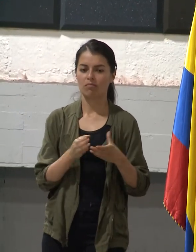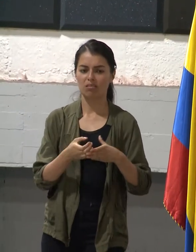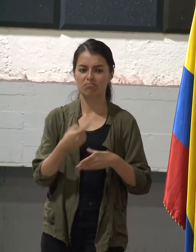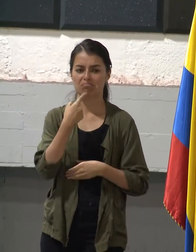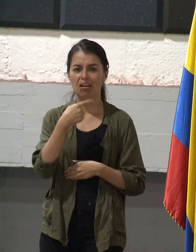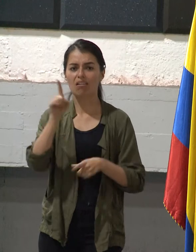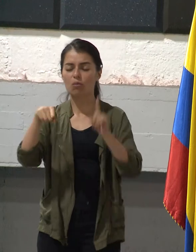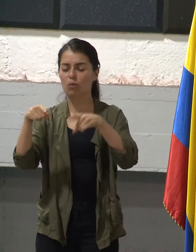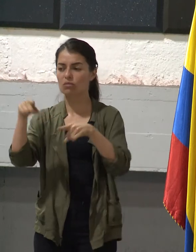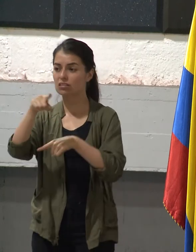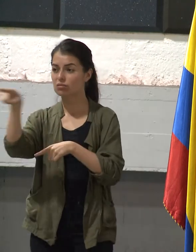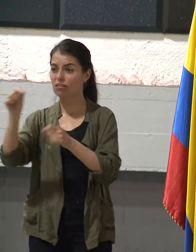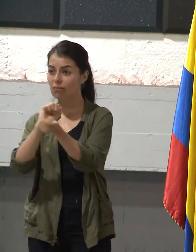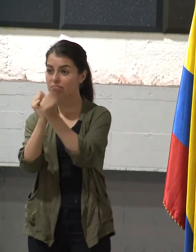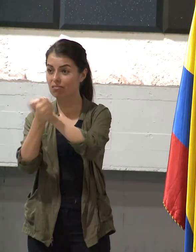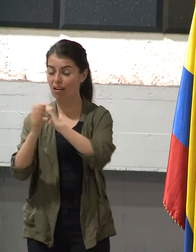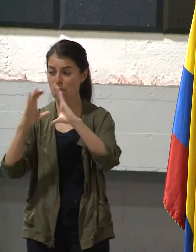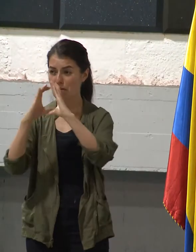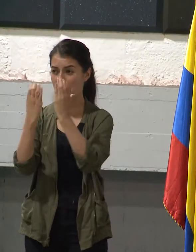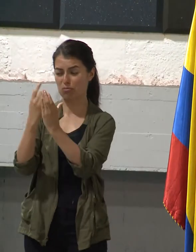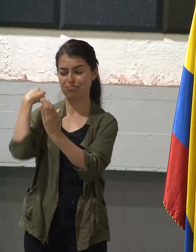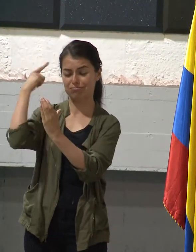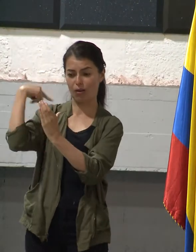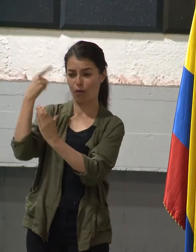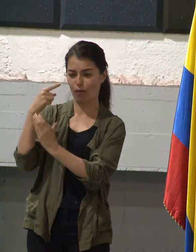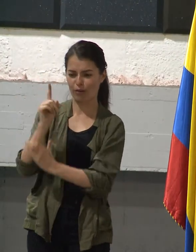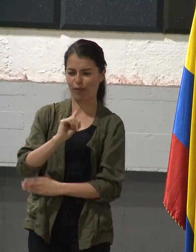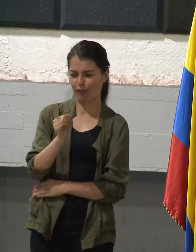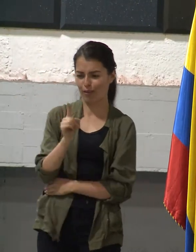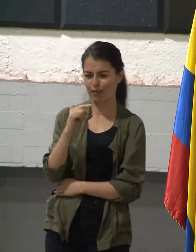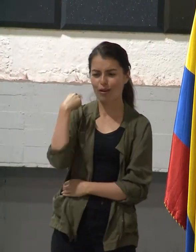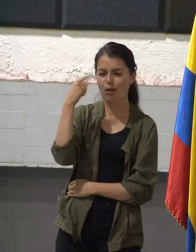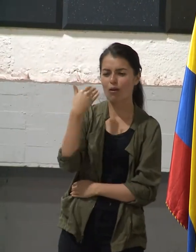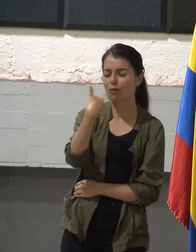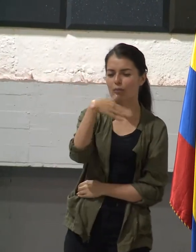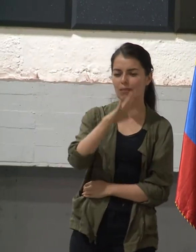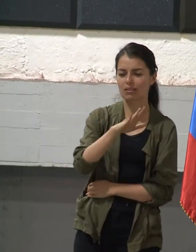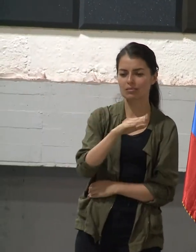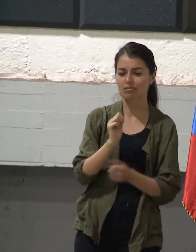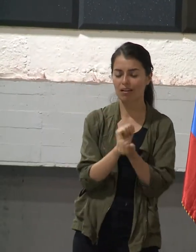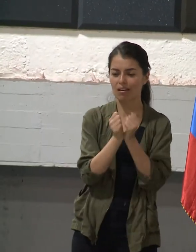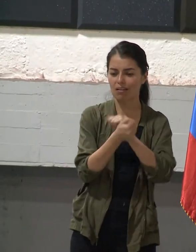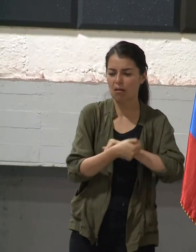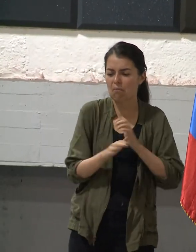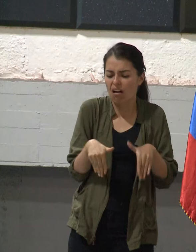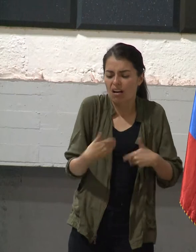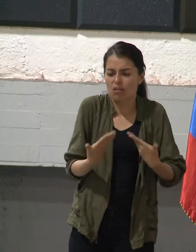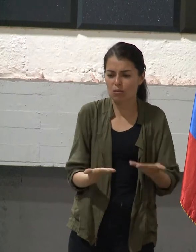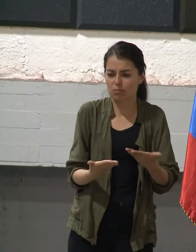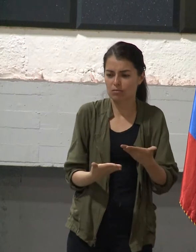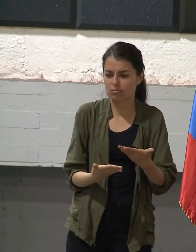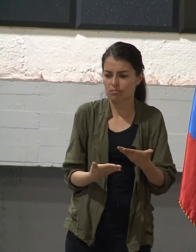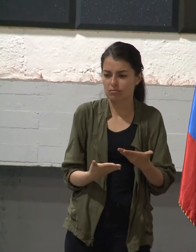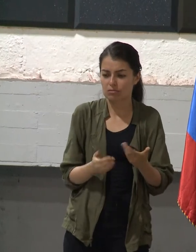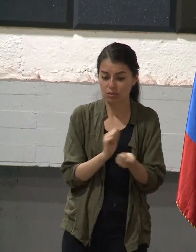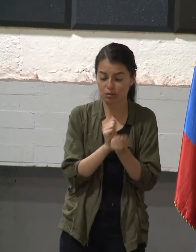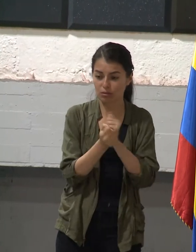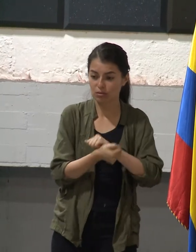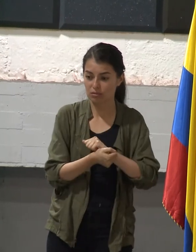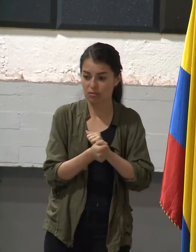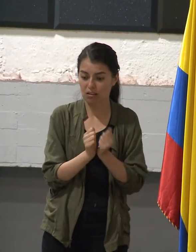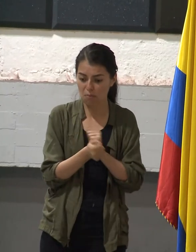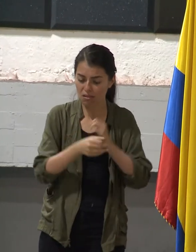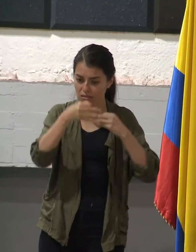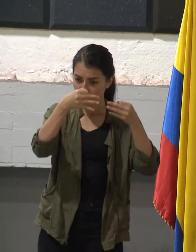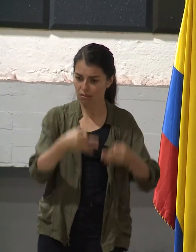cambiar el mundo más locos son los que haciendo lo mismo quieren que las cosas cambien si quieres cambios verdaderos camina